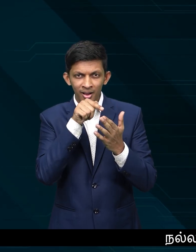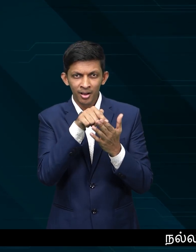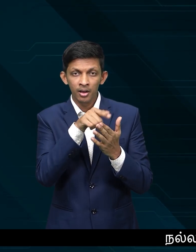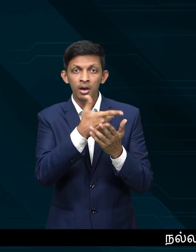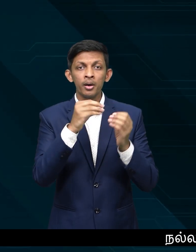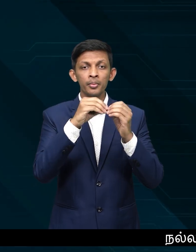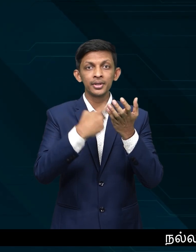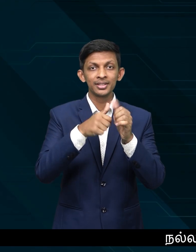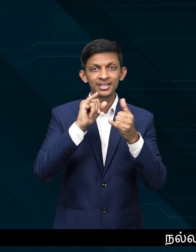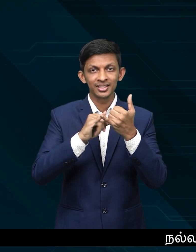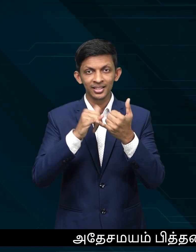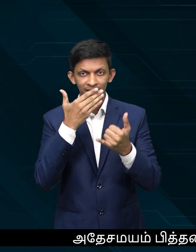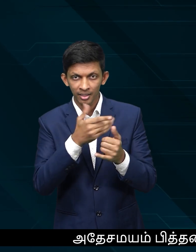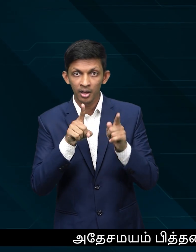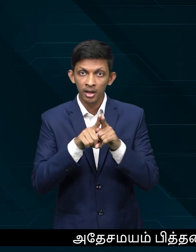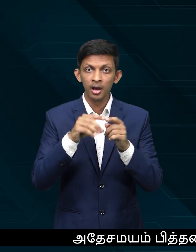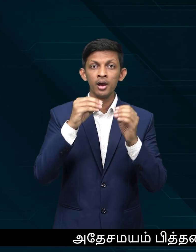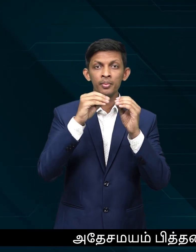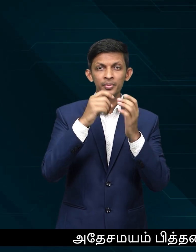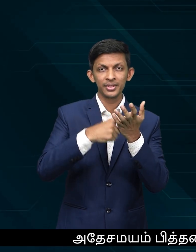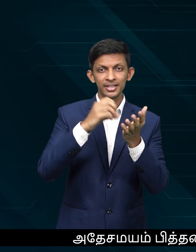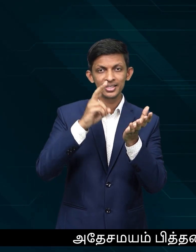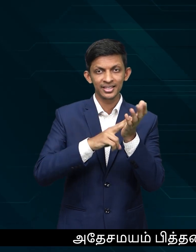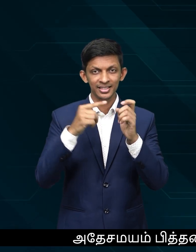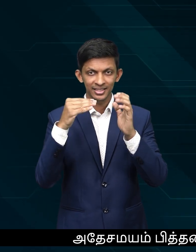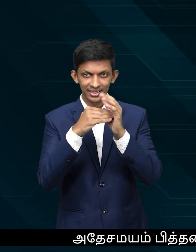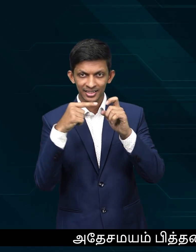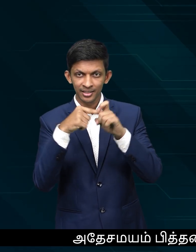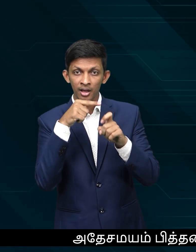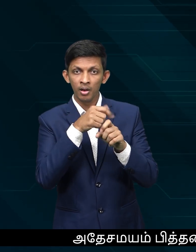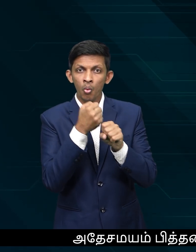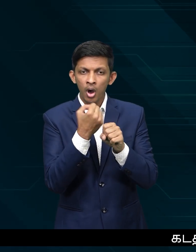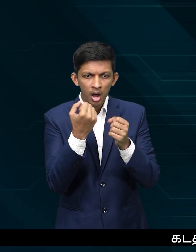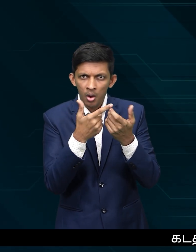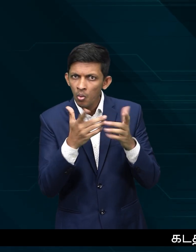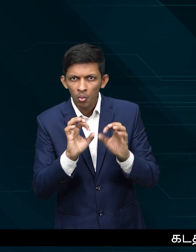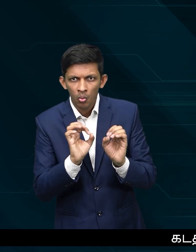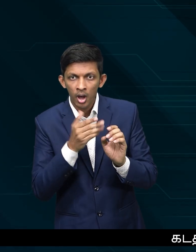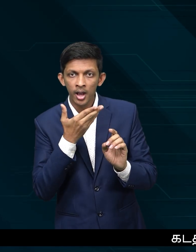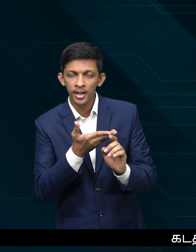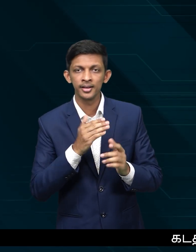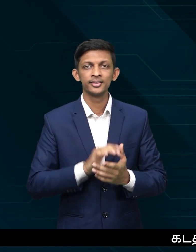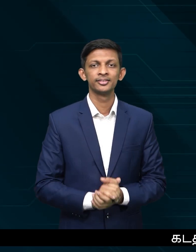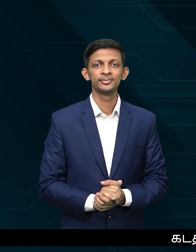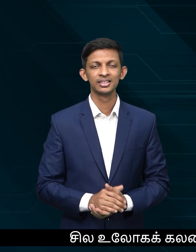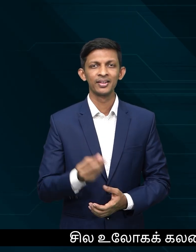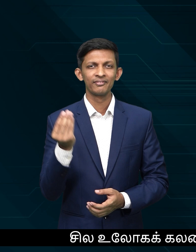நல்ல கடத்தியாகும். அதே சமயம் பித்தளை மற்றும் வெண்கலம் நல்ல கடத்திகள் அல்ல. சில